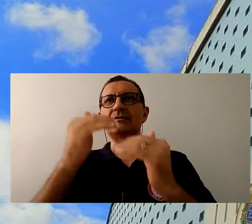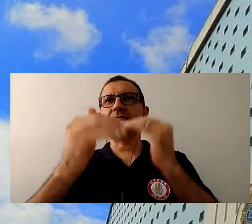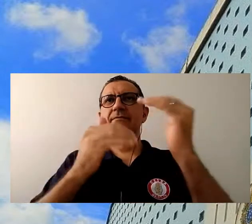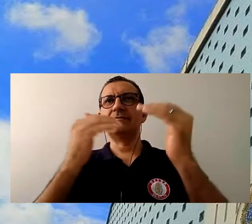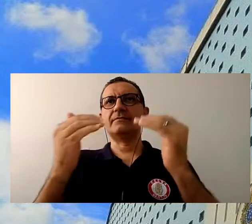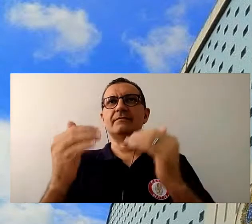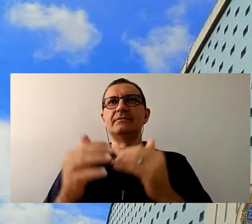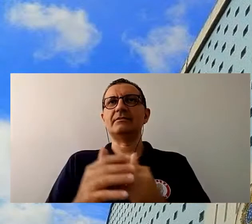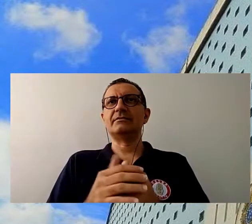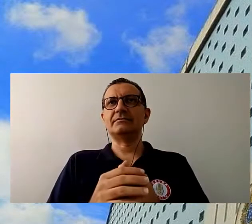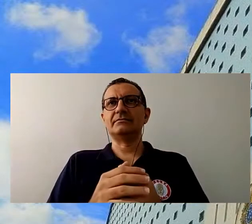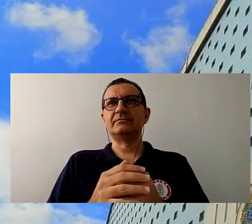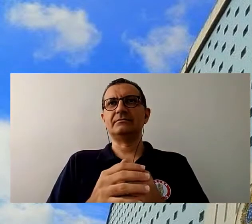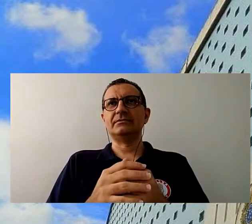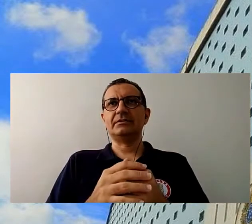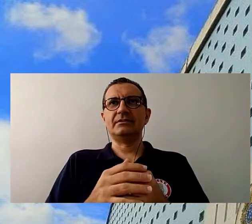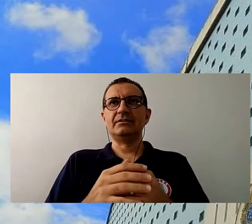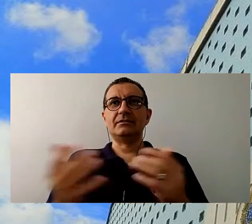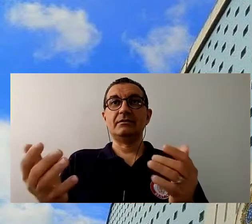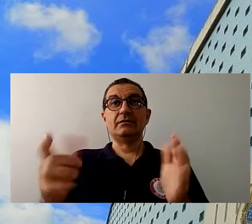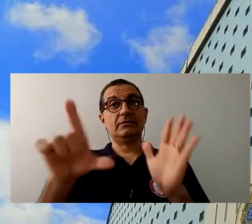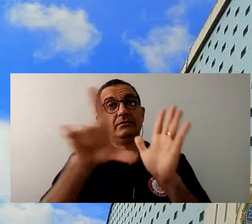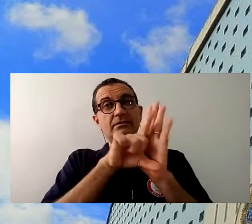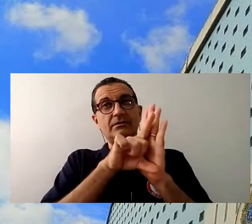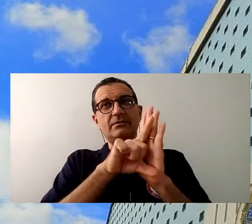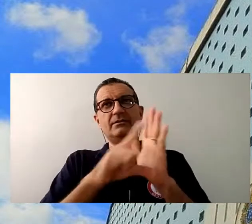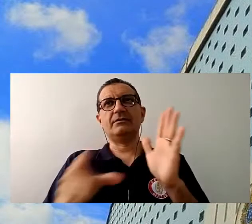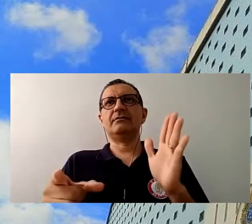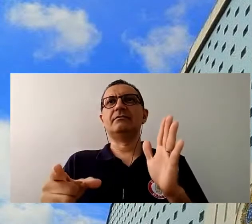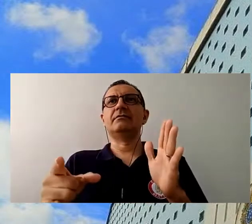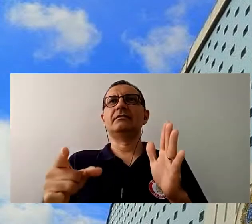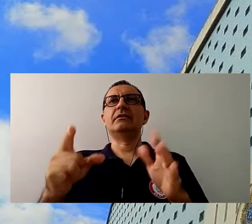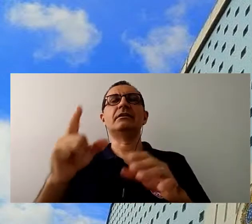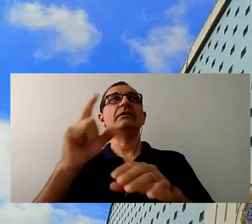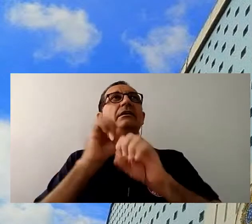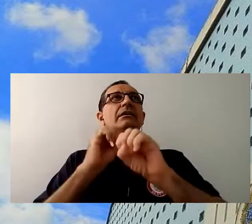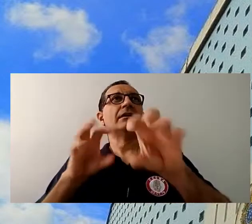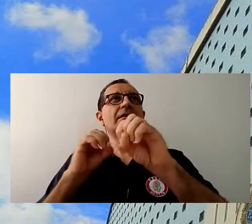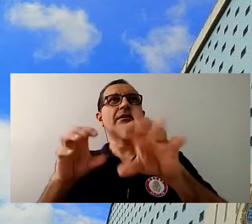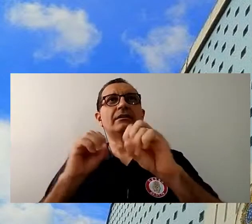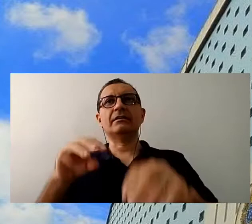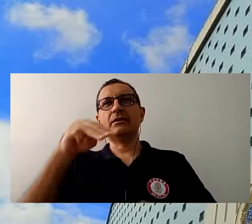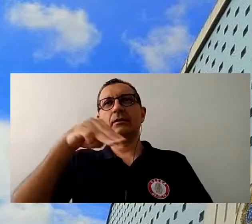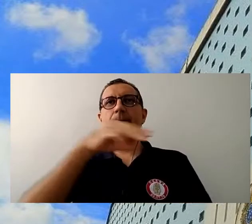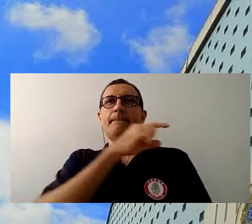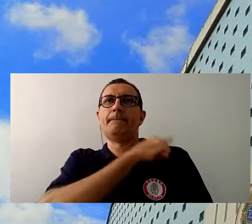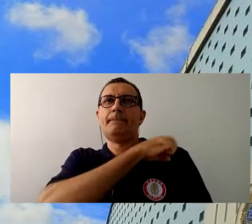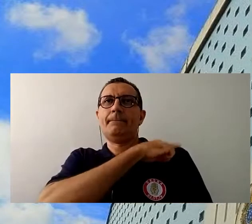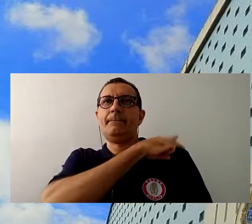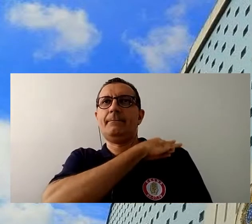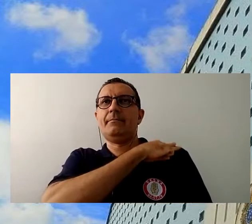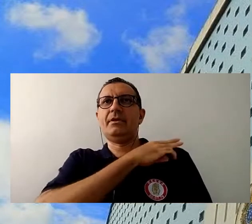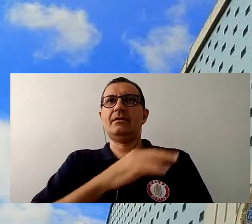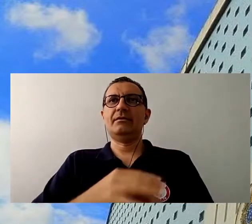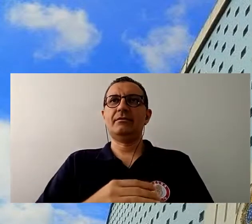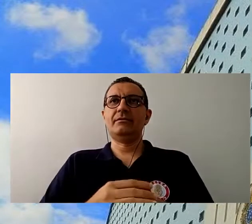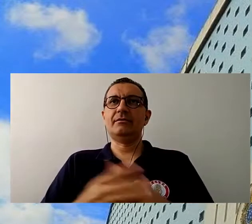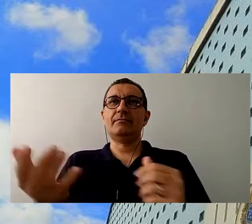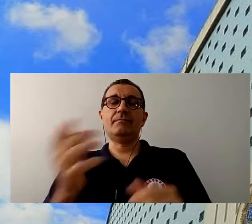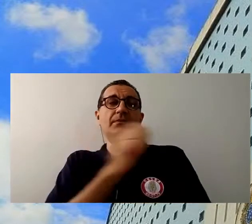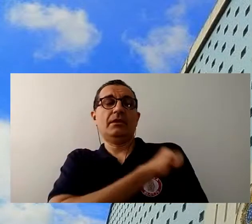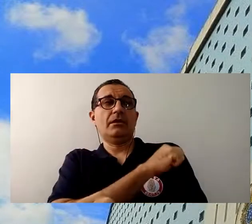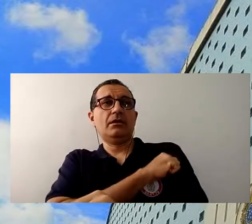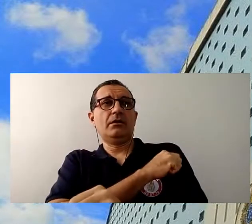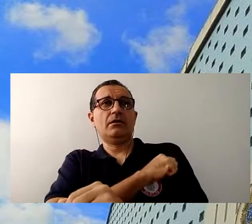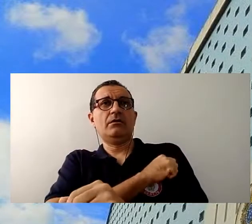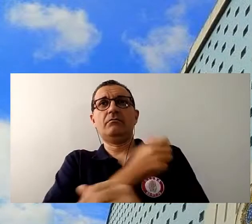verdadeira intenção da lei da contrarreforma do ensino médio, que é flexibilizar, isto é, permitir que o próprio aluno segmente o